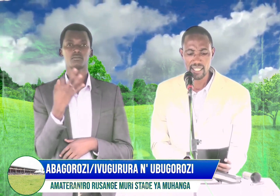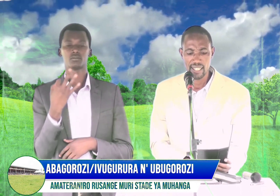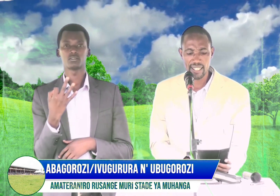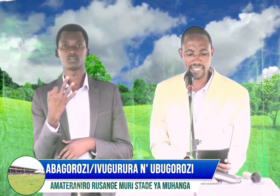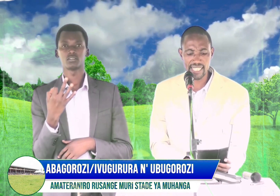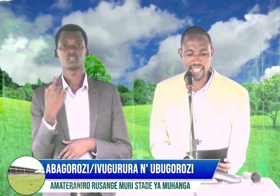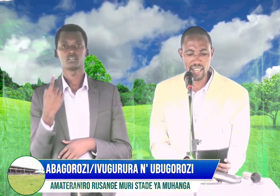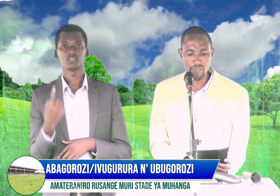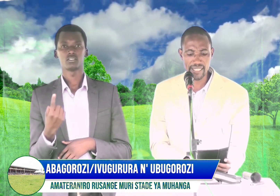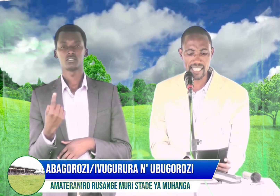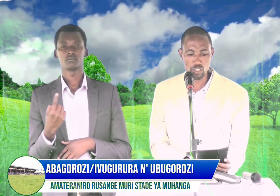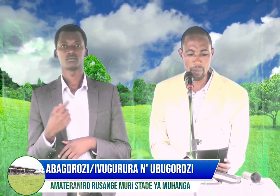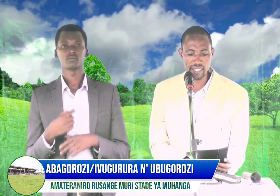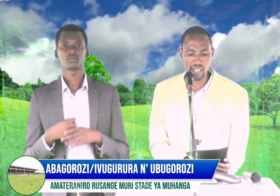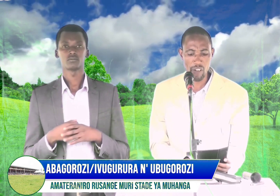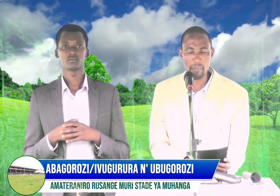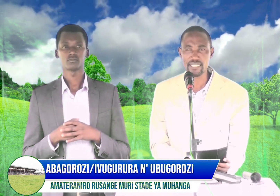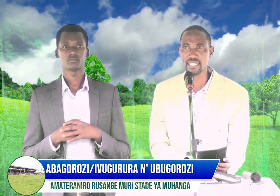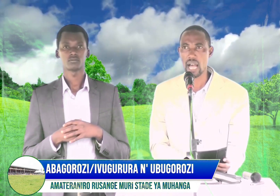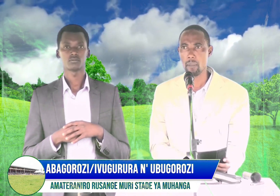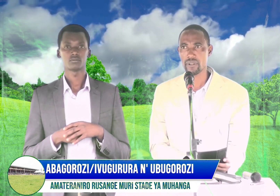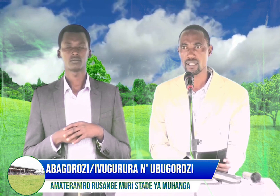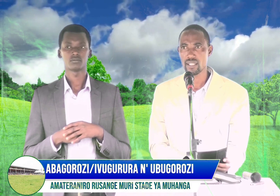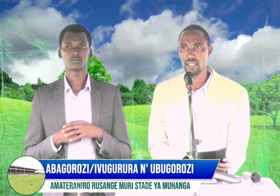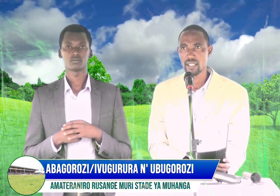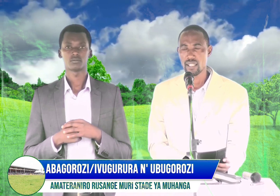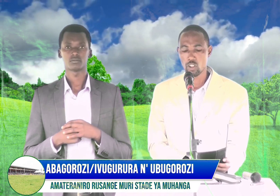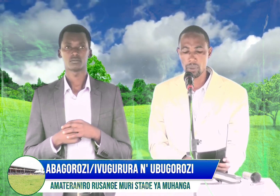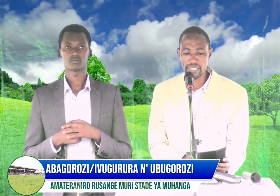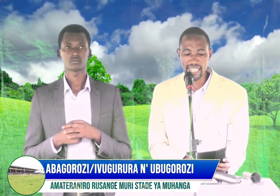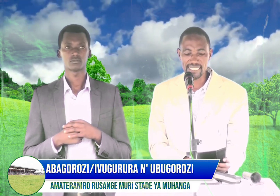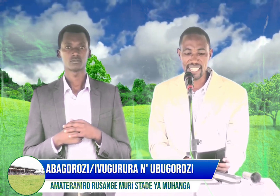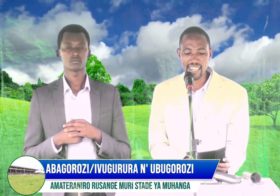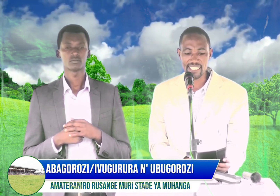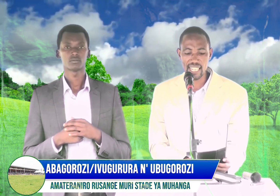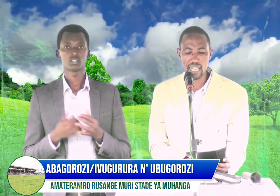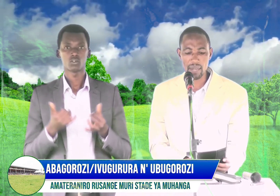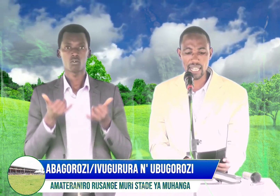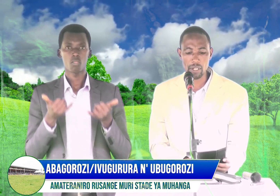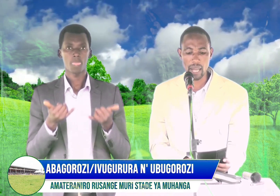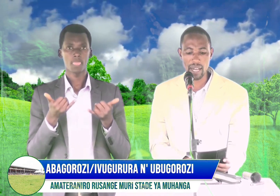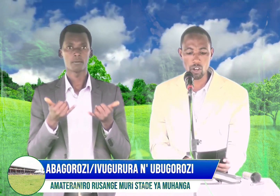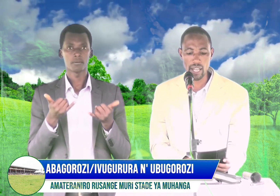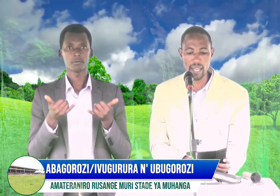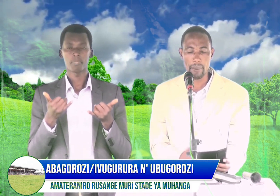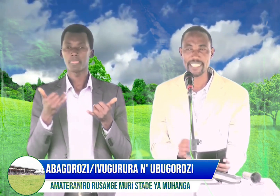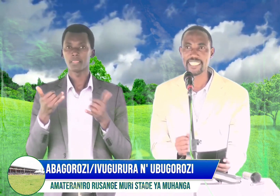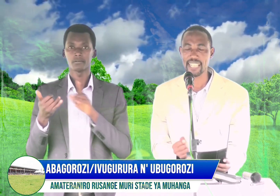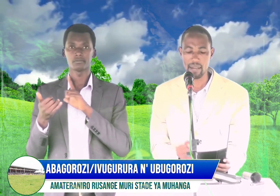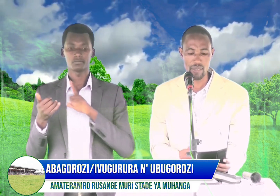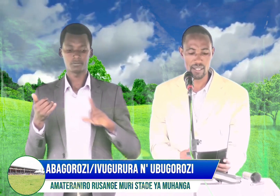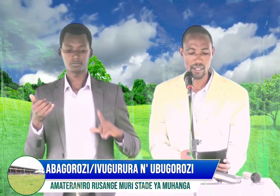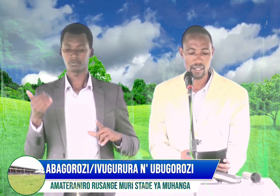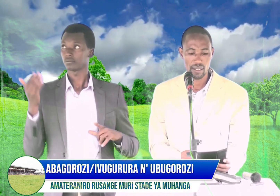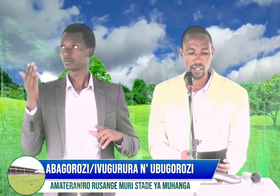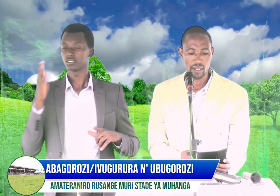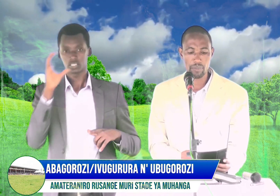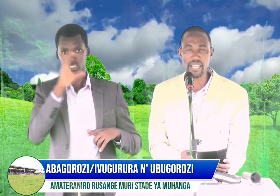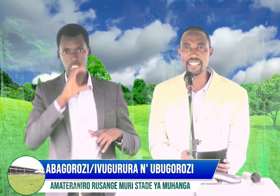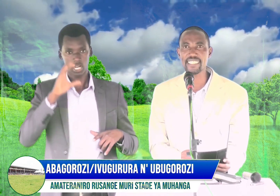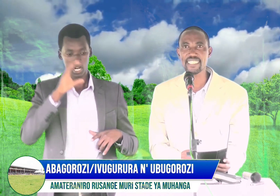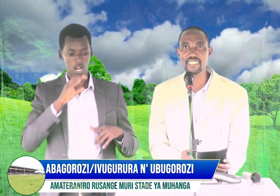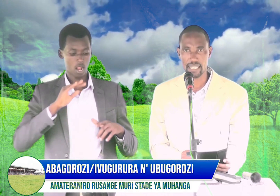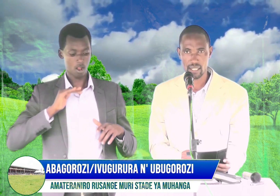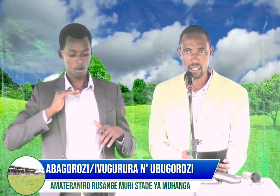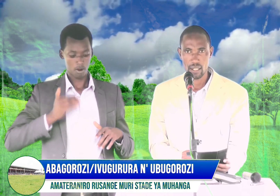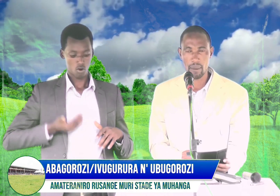ati le seigneur veut des hommes et des femmes stables ubunyagasana arashaka abagabo n'abagore bashikamye